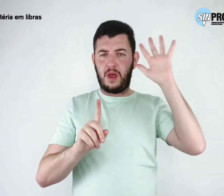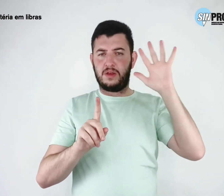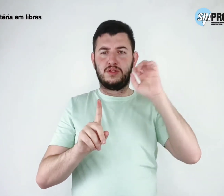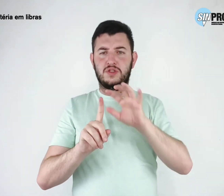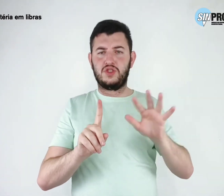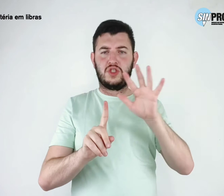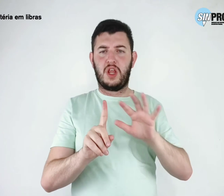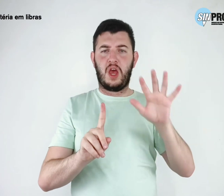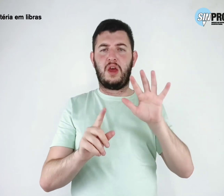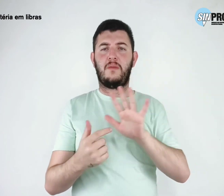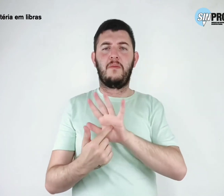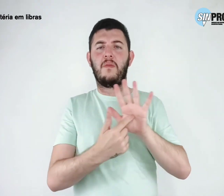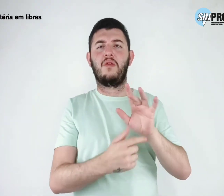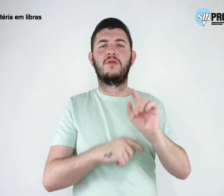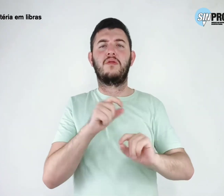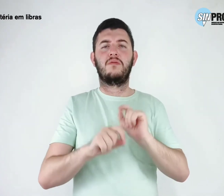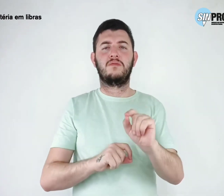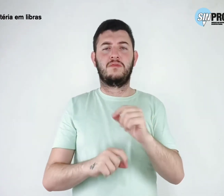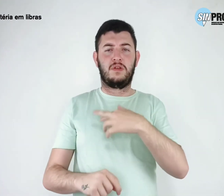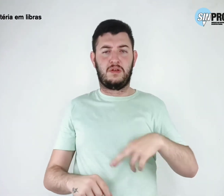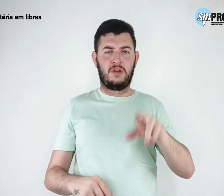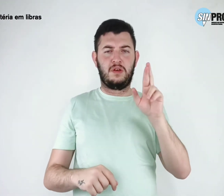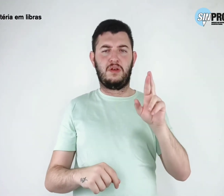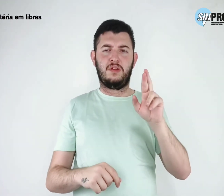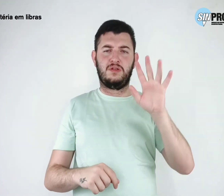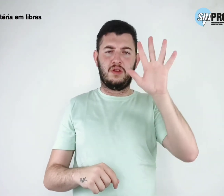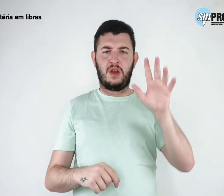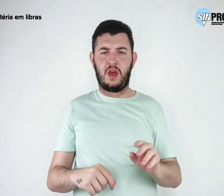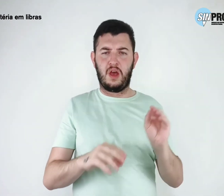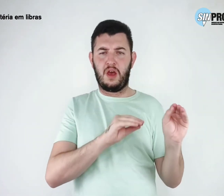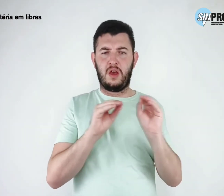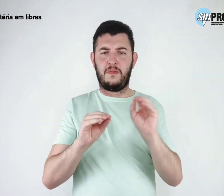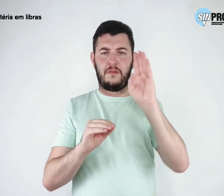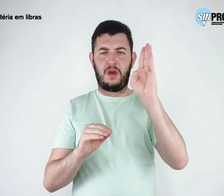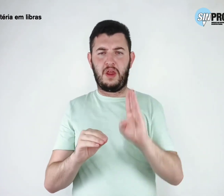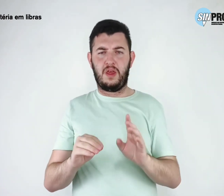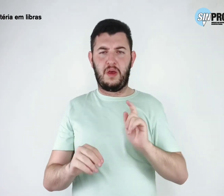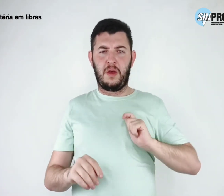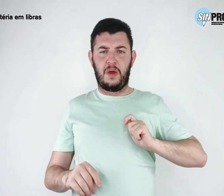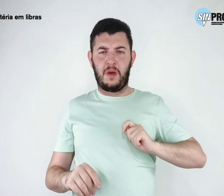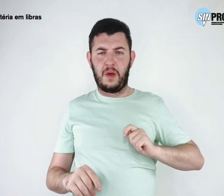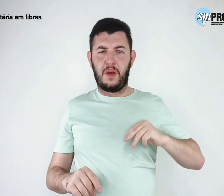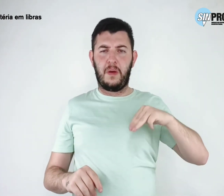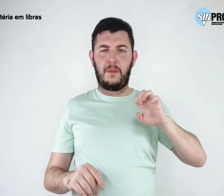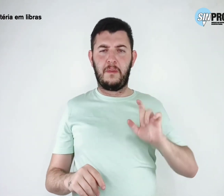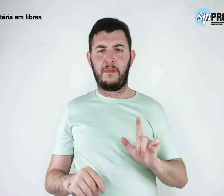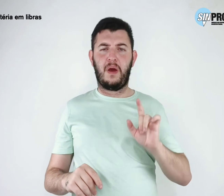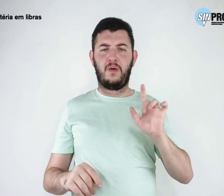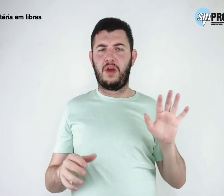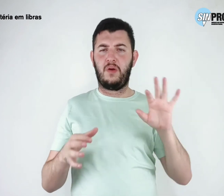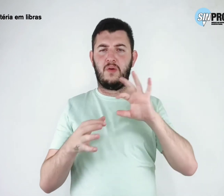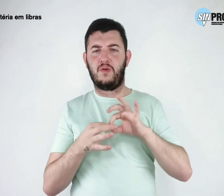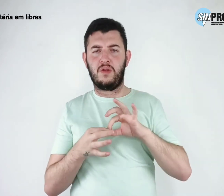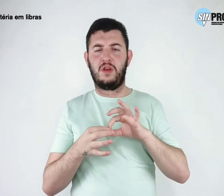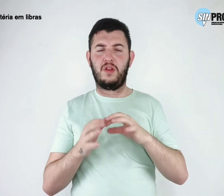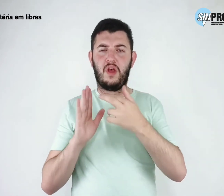religiões afro-brasileiras são maléficas e que estão ligadas a rituais diabólicos e de